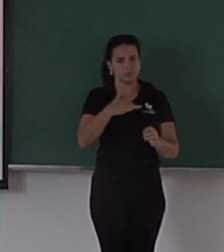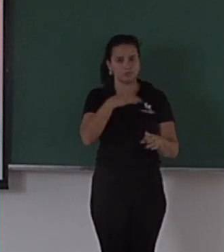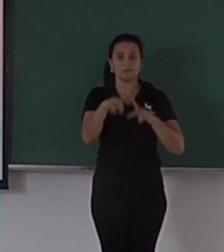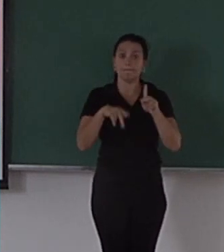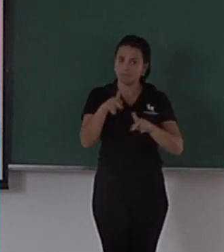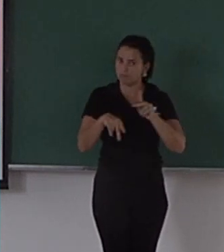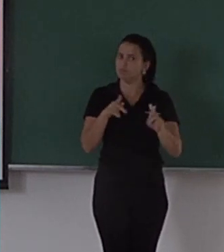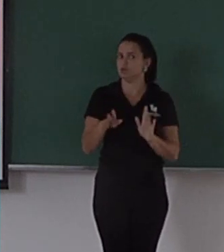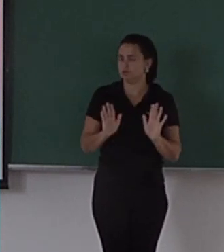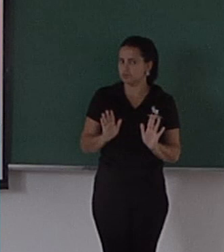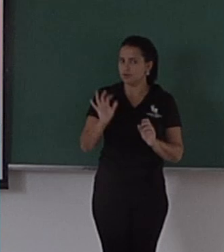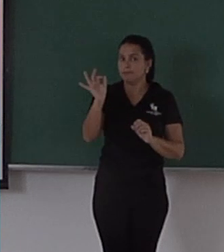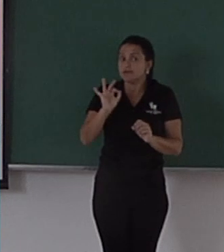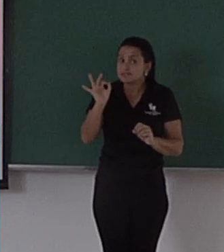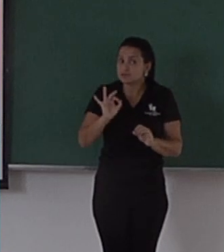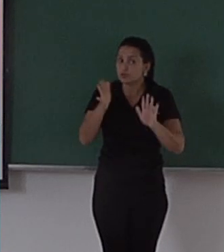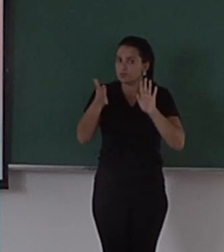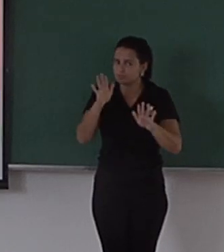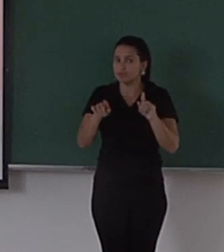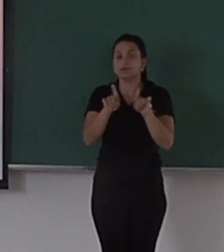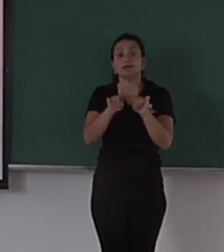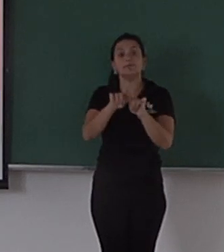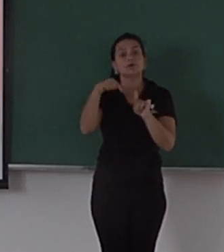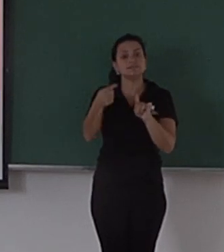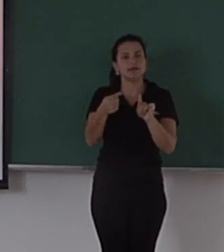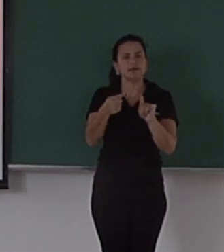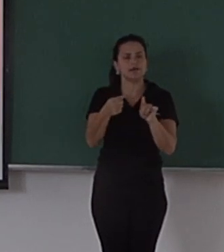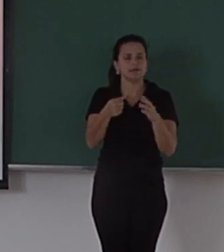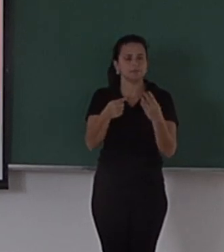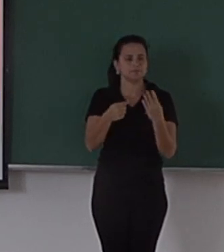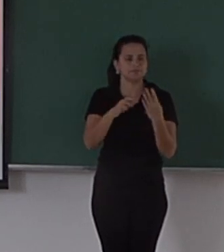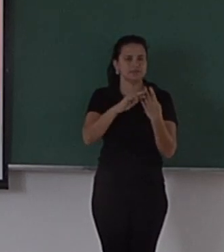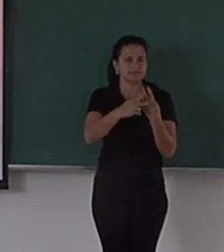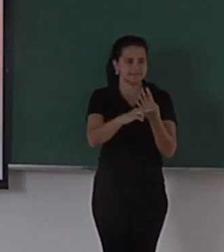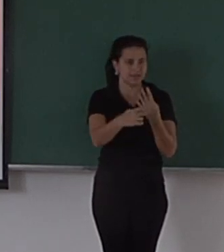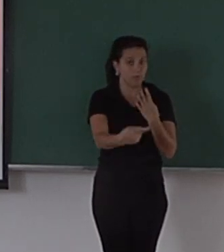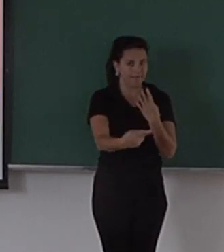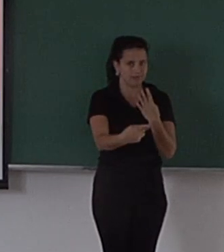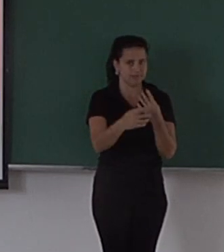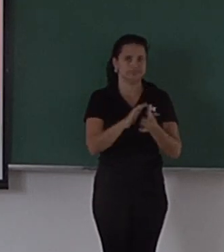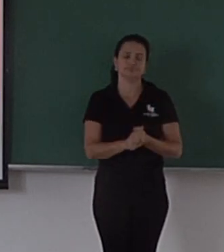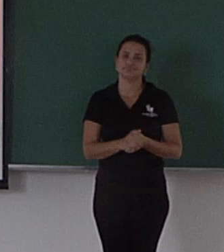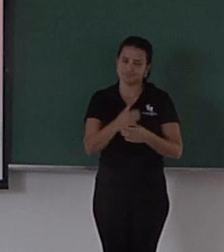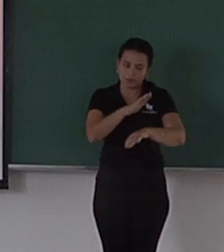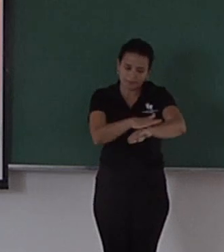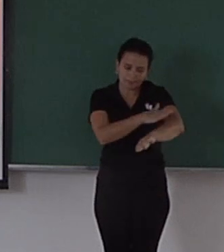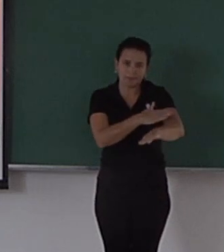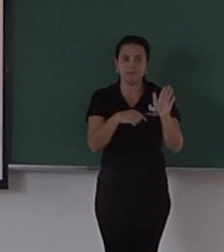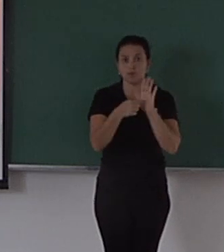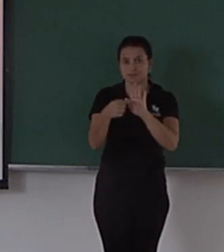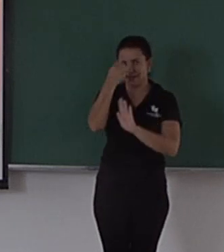que ela queima. Depois, pelas sequelas, mostrei para vocês alguns casos de sequelas de tórax, de membro superior,